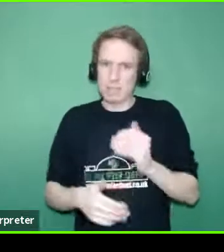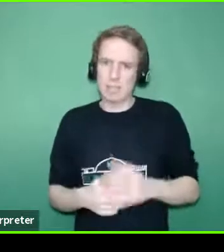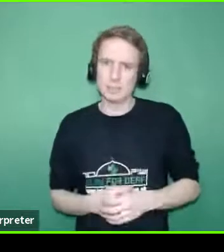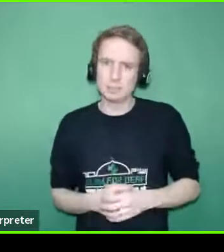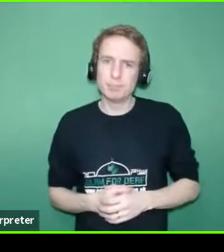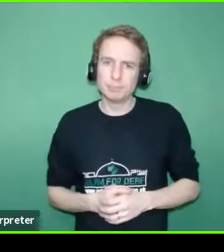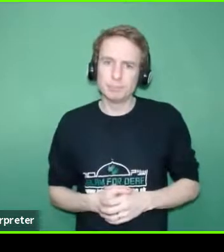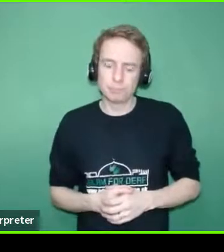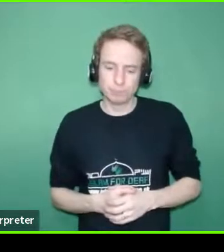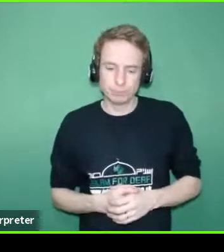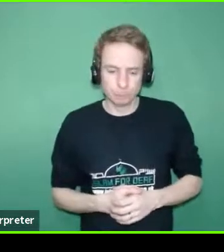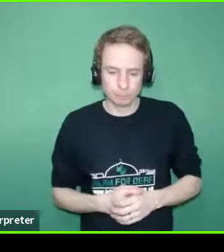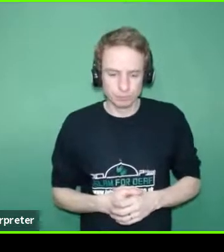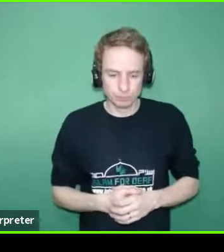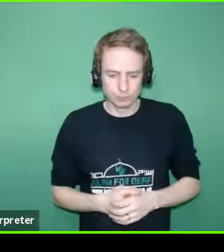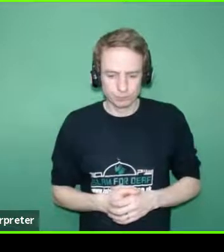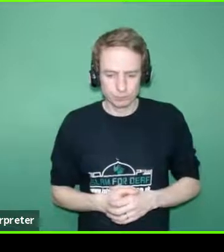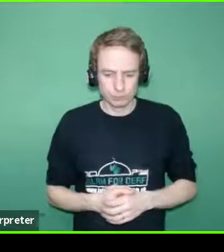وأيضا